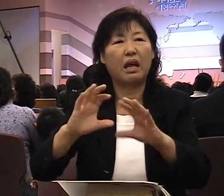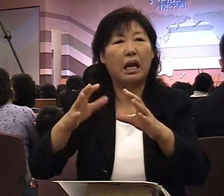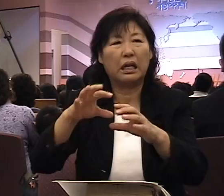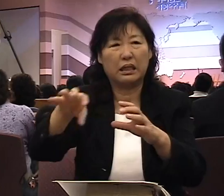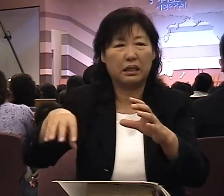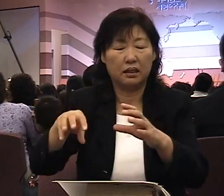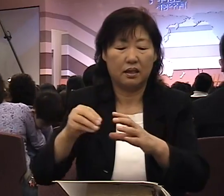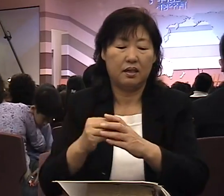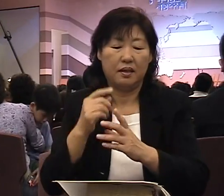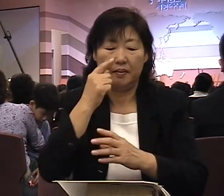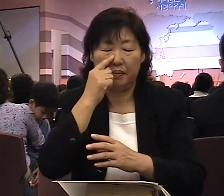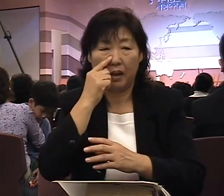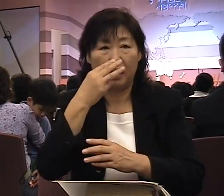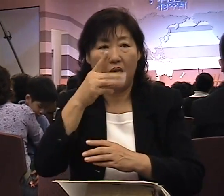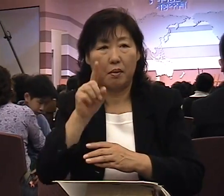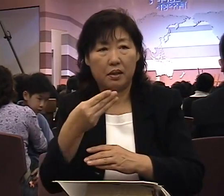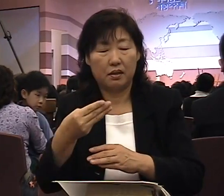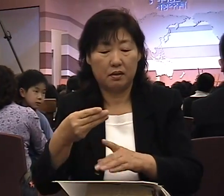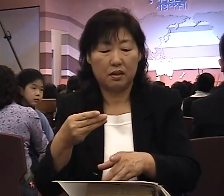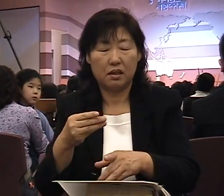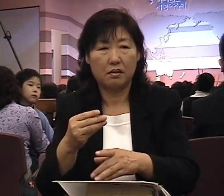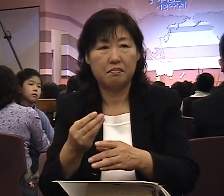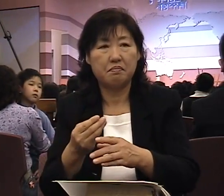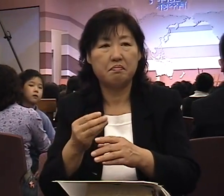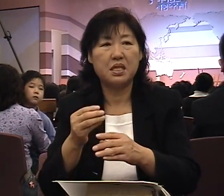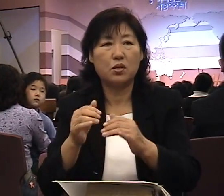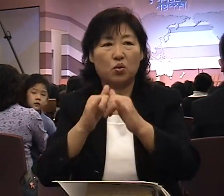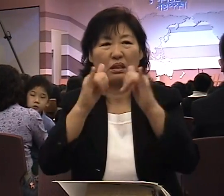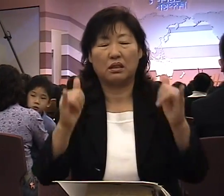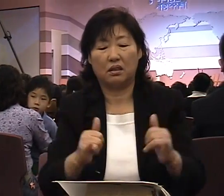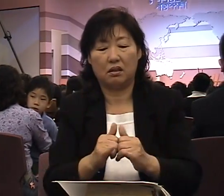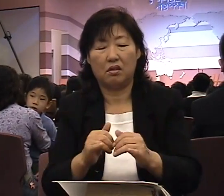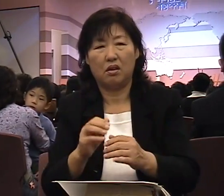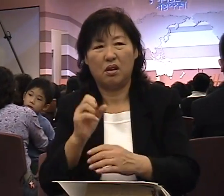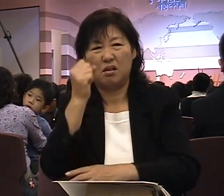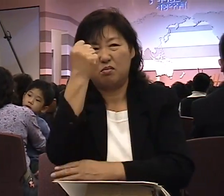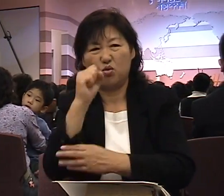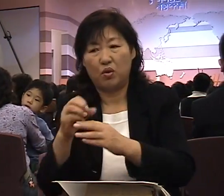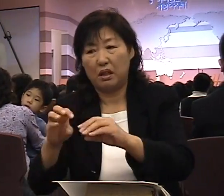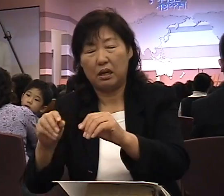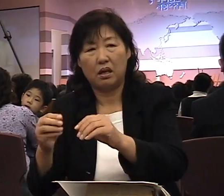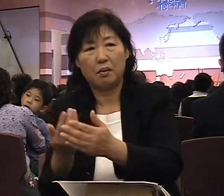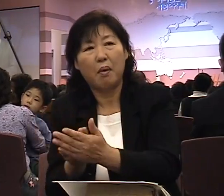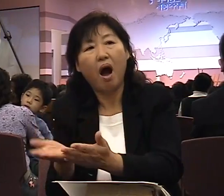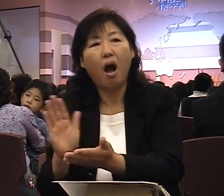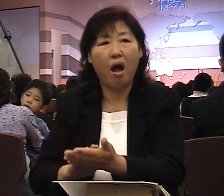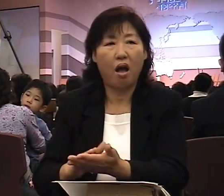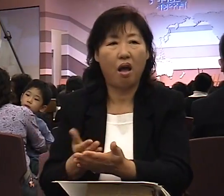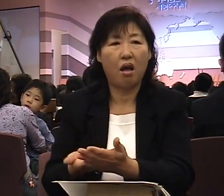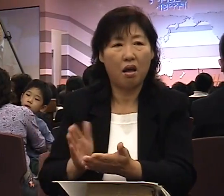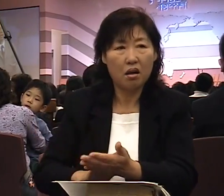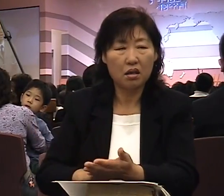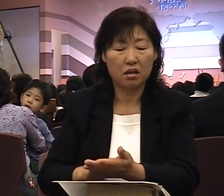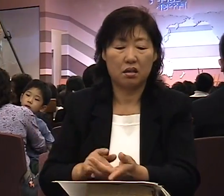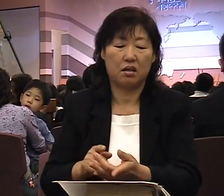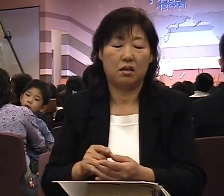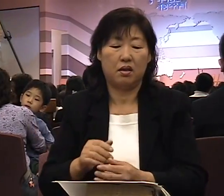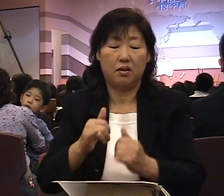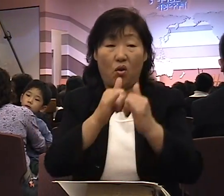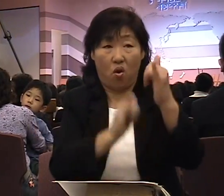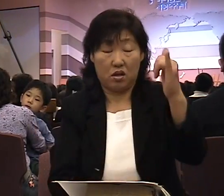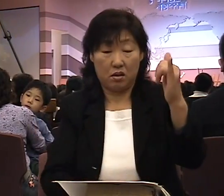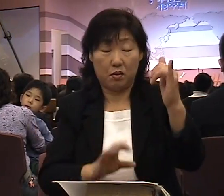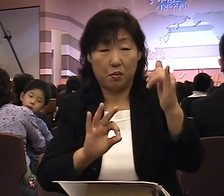같은 그러한 그 민족들이 묵은 땅이 기경이 돼야지. 근데 역사를 보니까